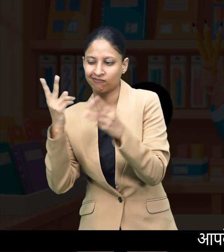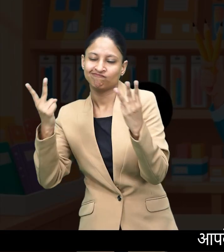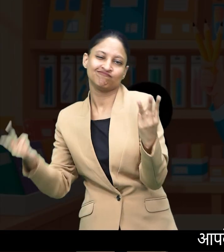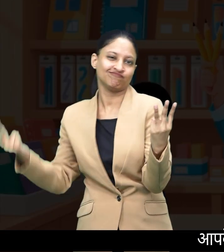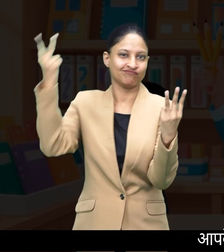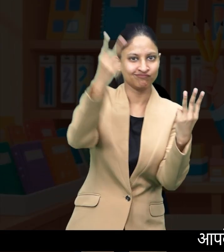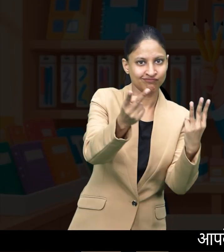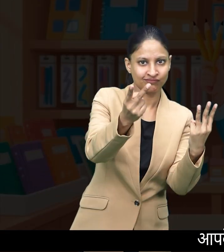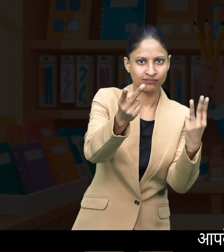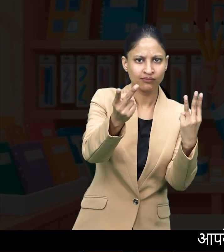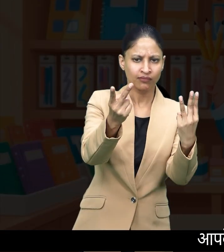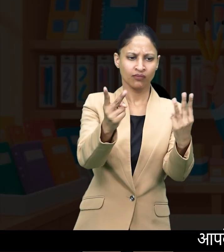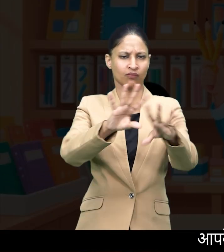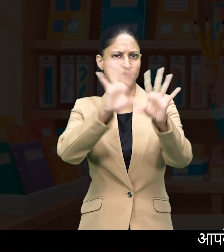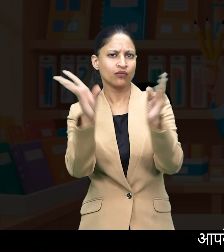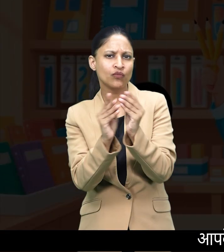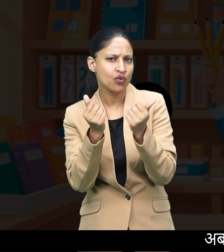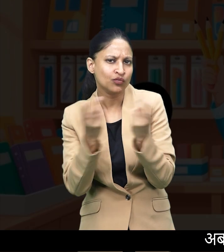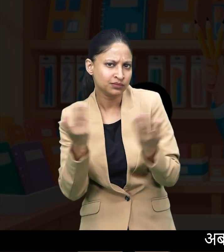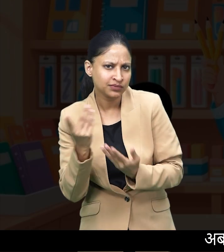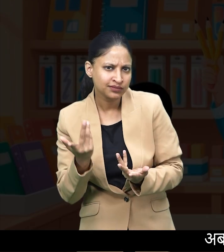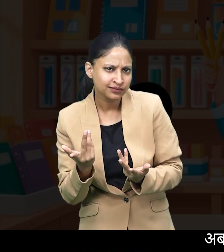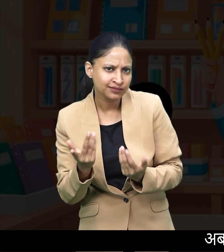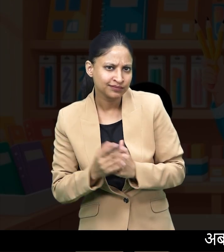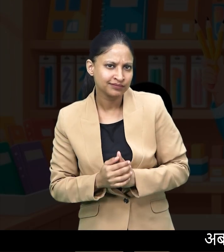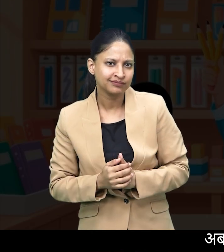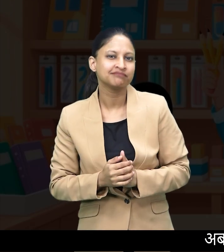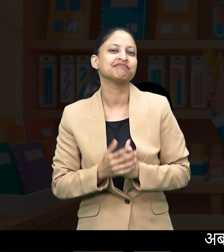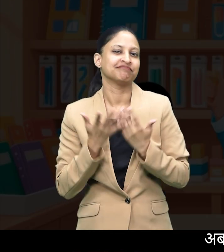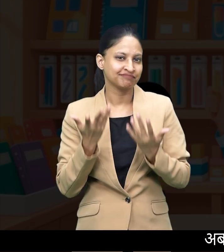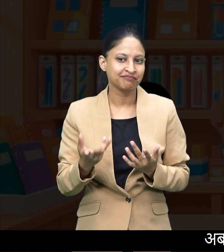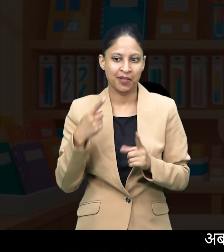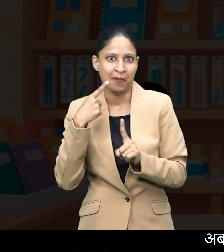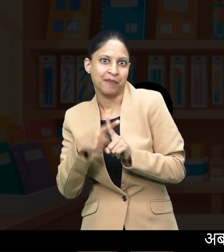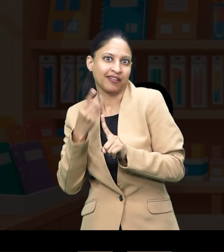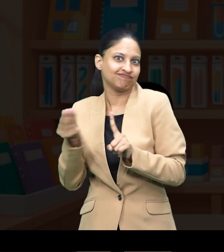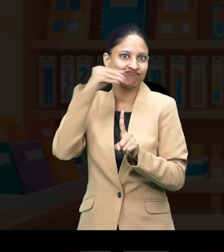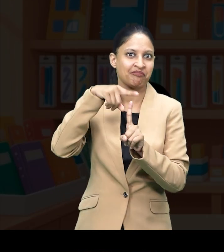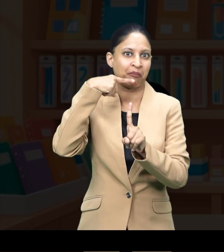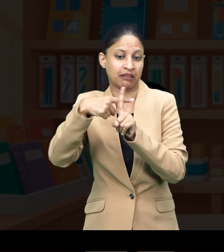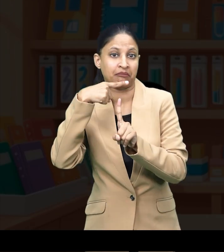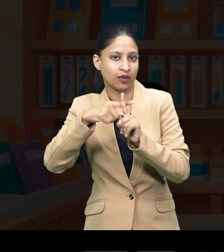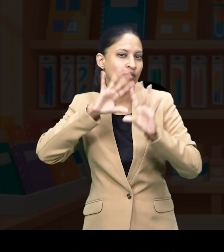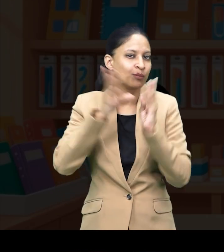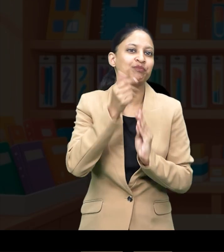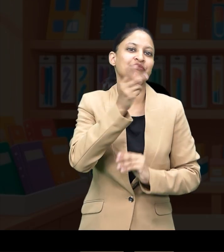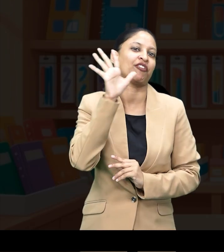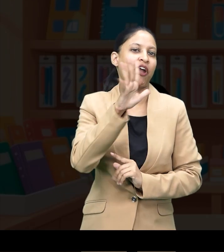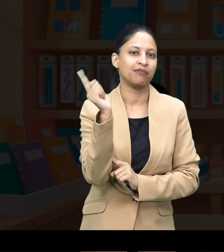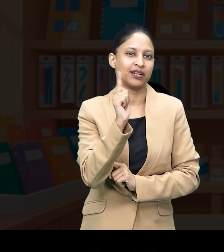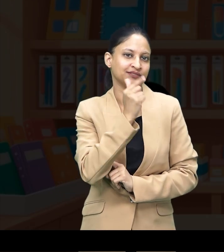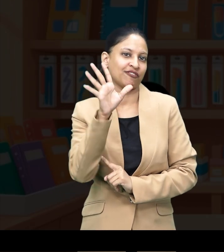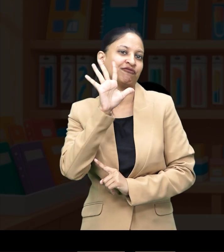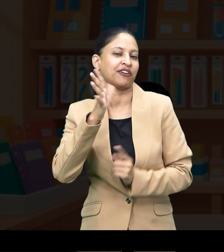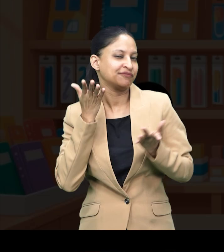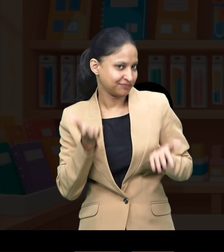आपके दोस्त ने आपको 2 और दे दी। अब आपके पास कितनी पेंसिलें हैं? हाँ, 5 पेंसिल। ये